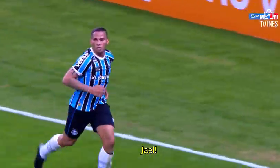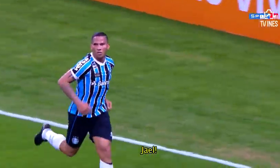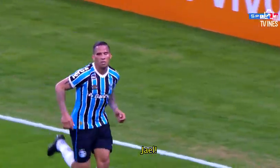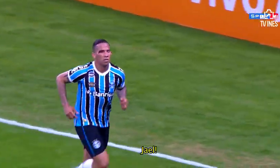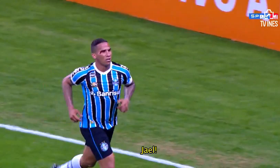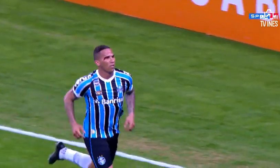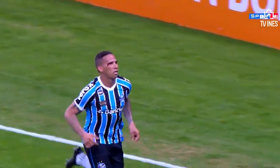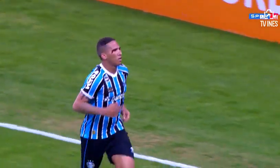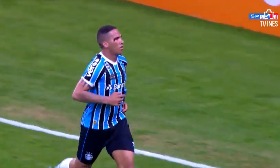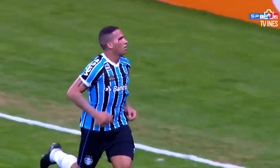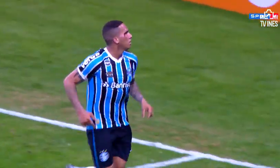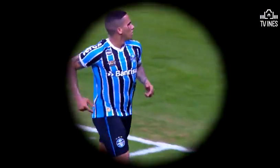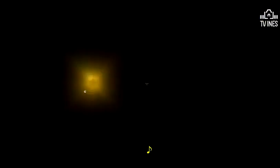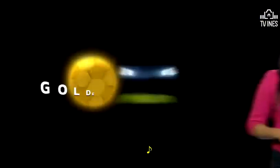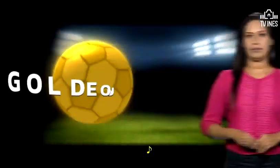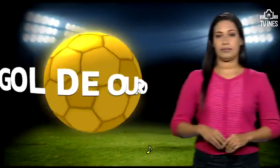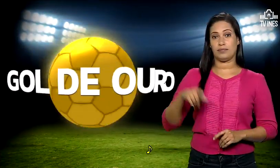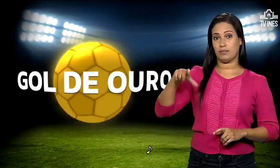Jael!